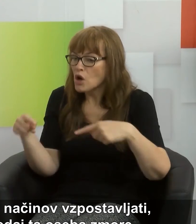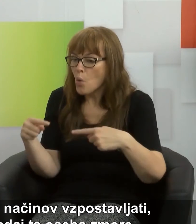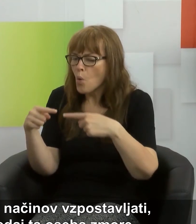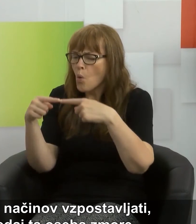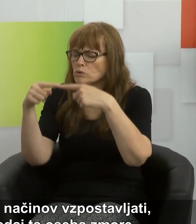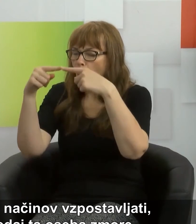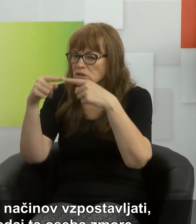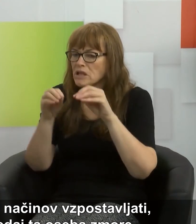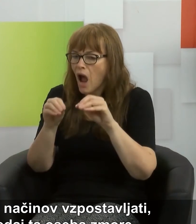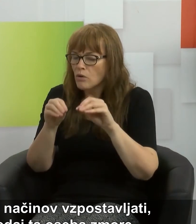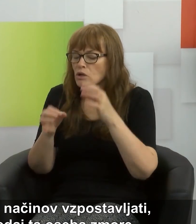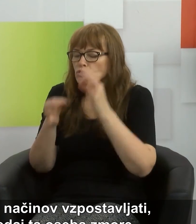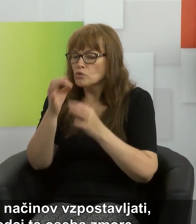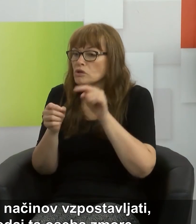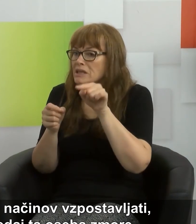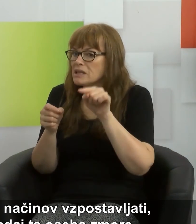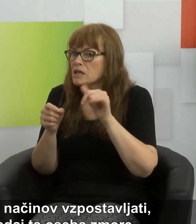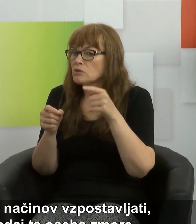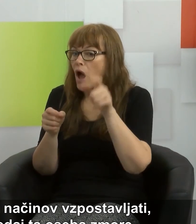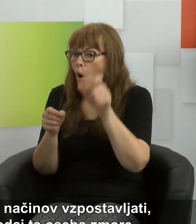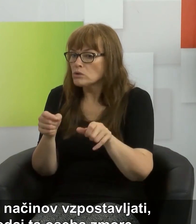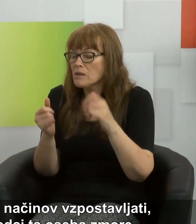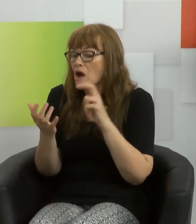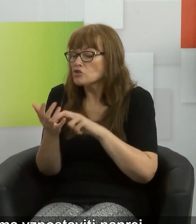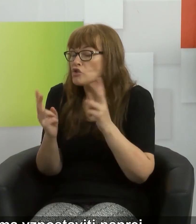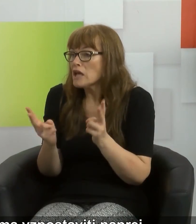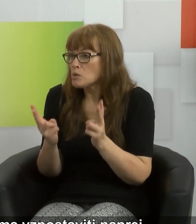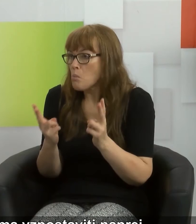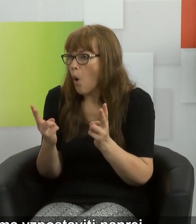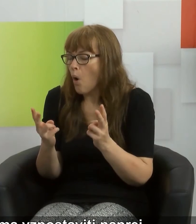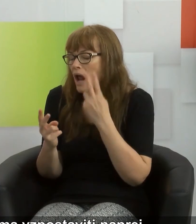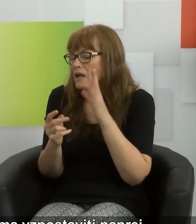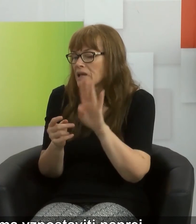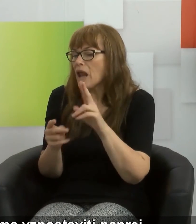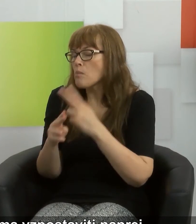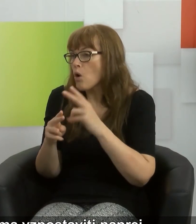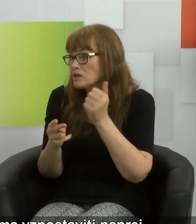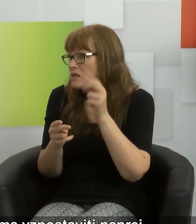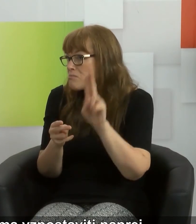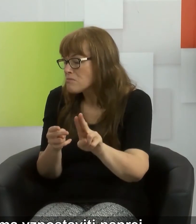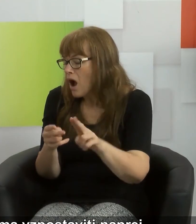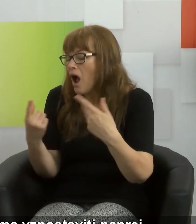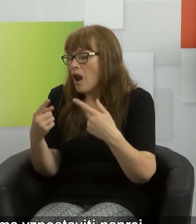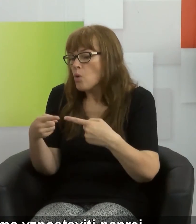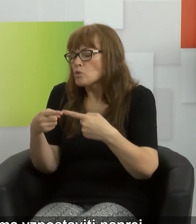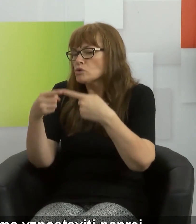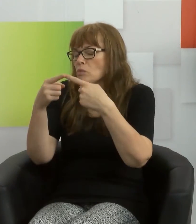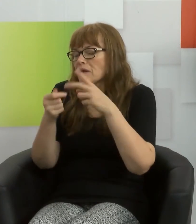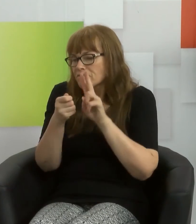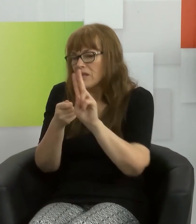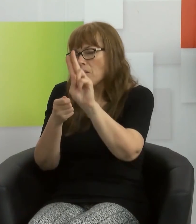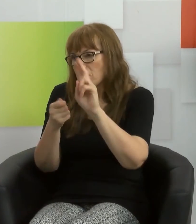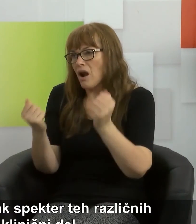vzpostavljati, da skušaš tisto, kar zdaj ta oseba zmore, glede na bolezen, ki jo ima, vzpostaviti